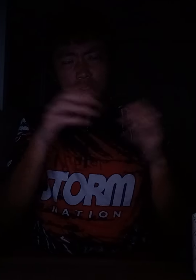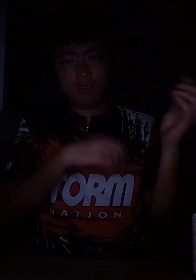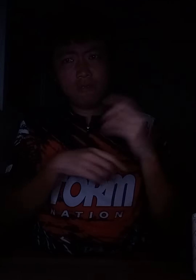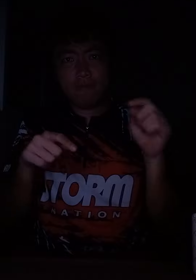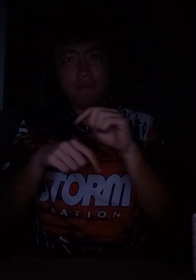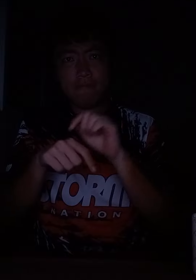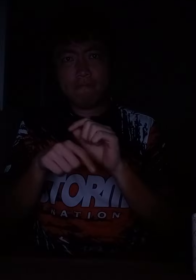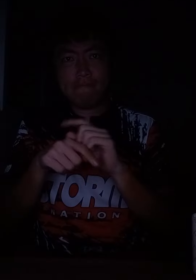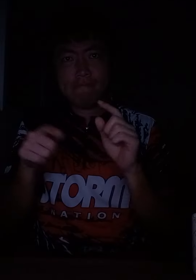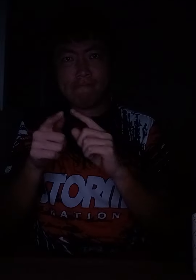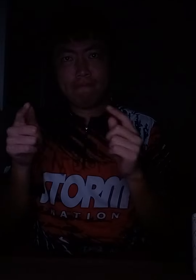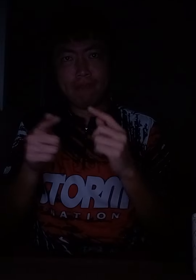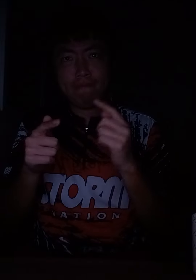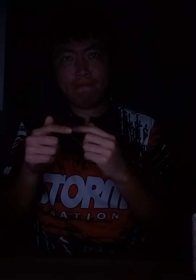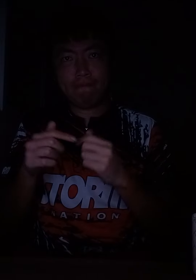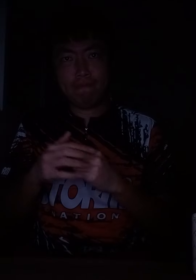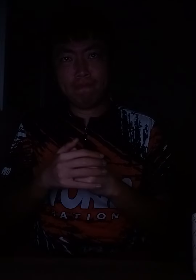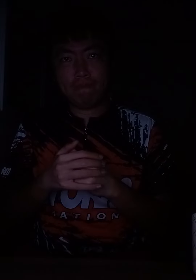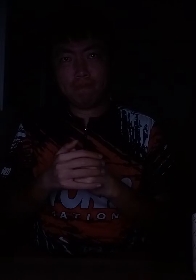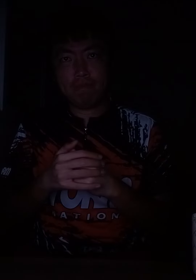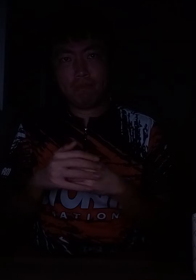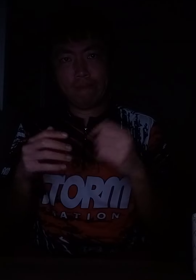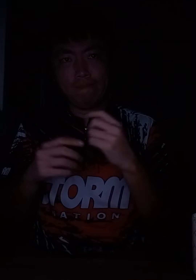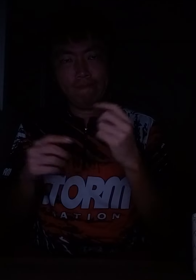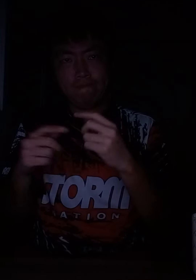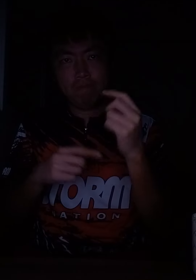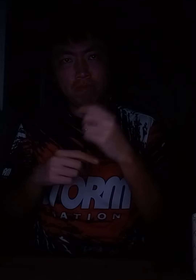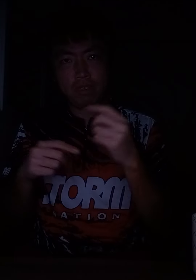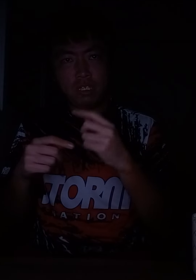막기 위해 역무원이 나왔지만 이번에는 역무원을 향해 달려듭니다.